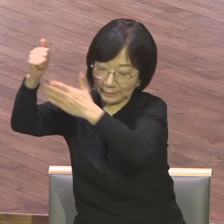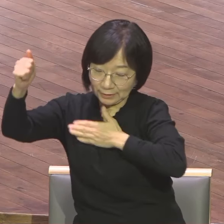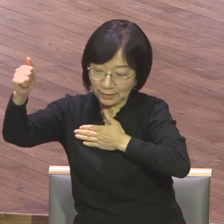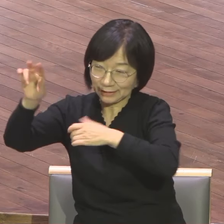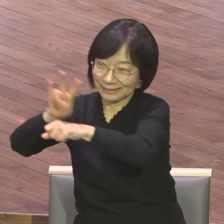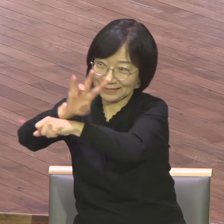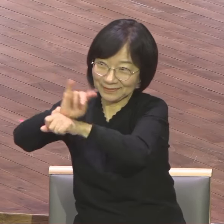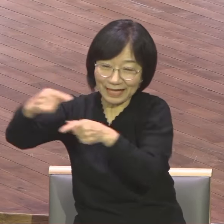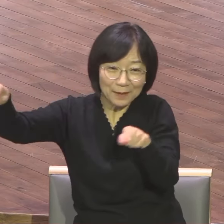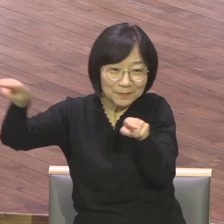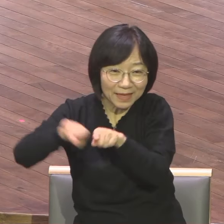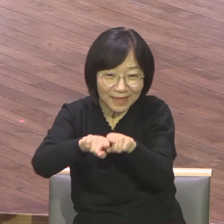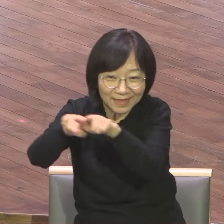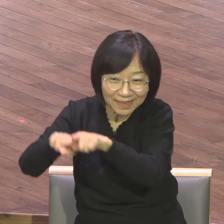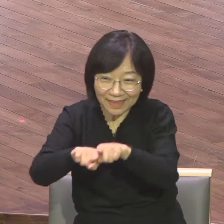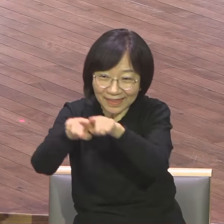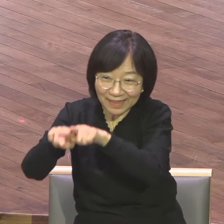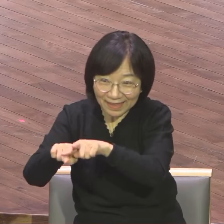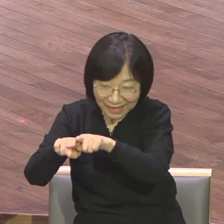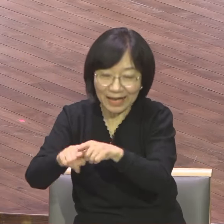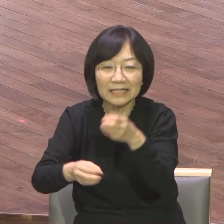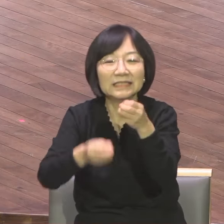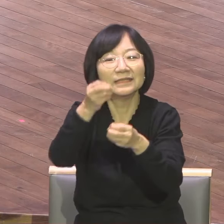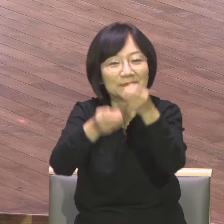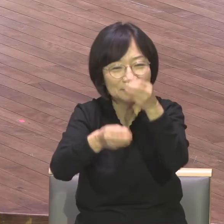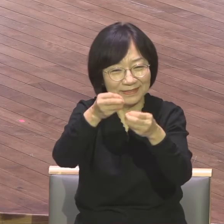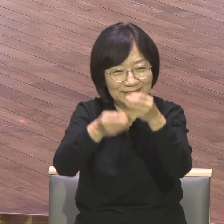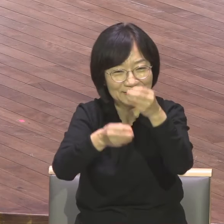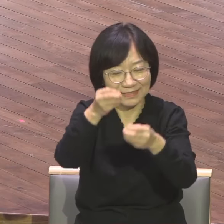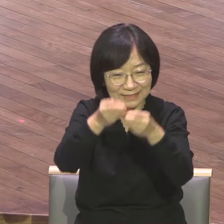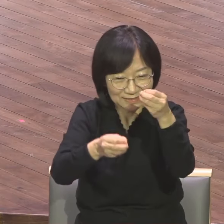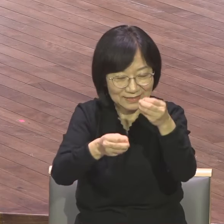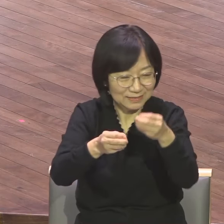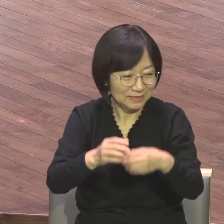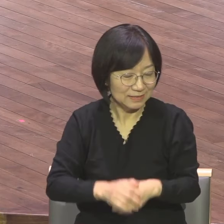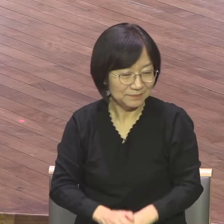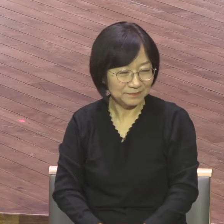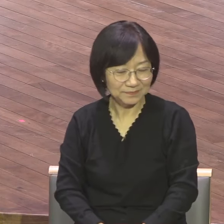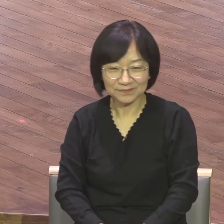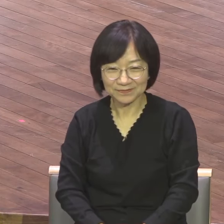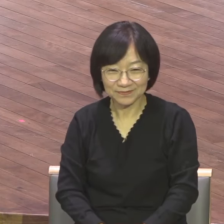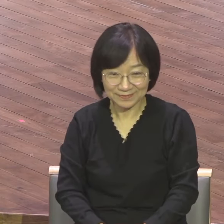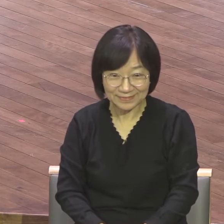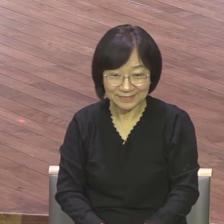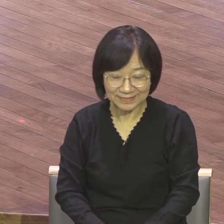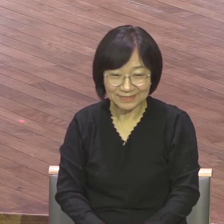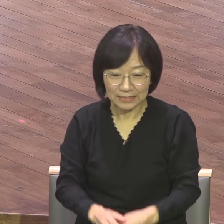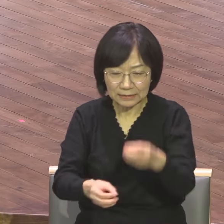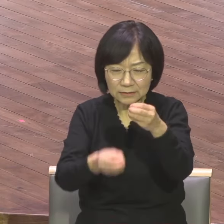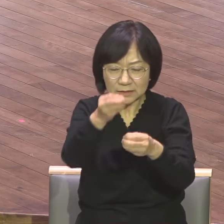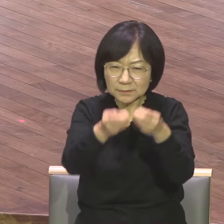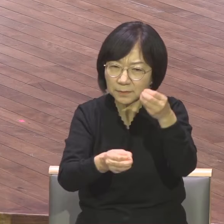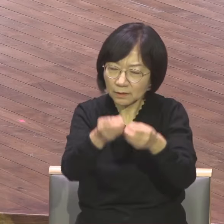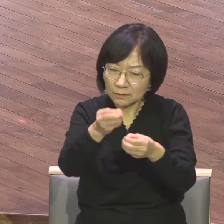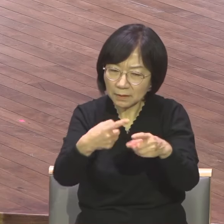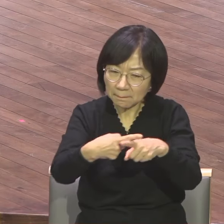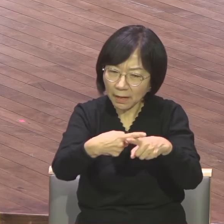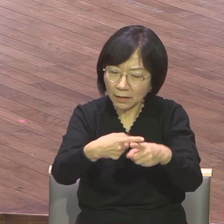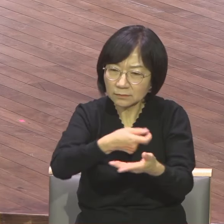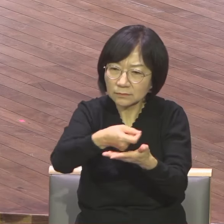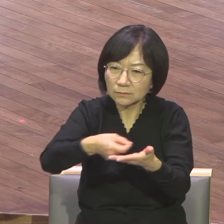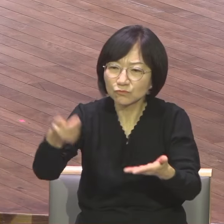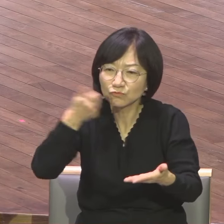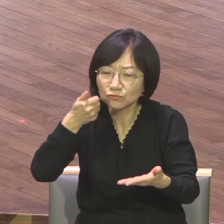축복을 체험하는 비밀이 다 담겨져 있는 것이 시편이다. 시편의 절반을 기록한 다윗의 삶이